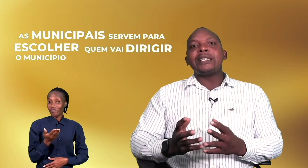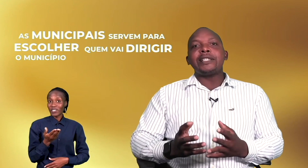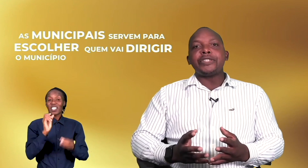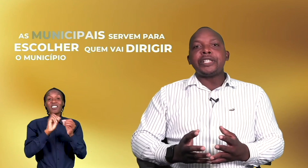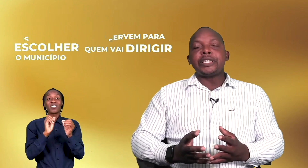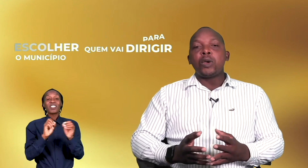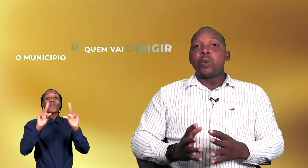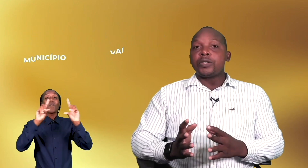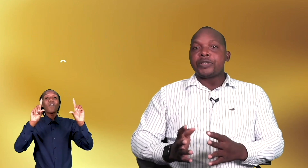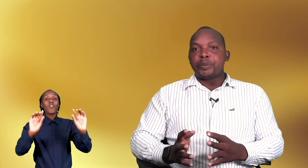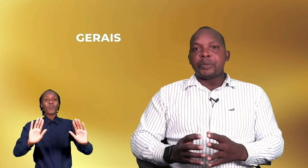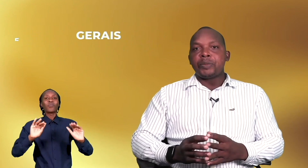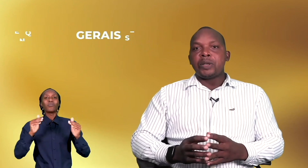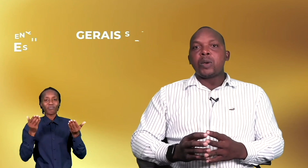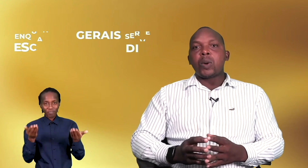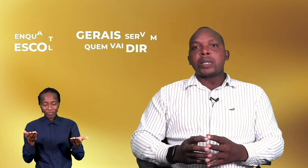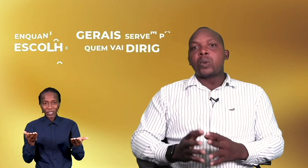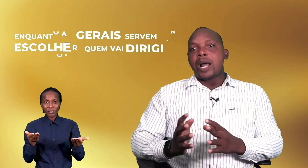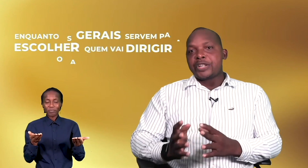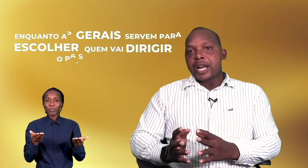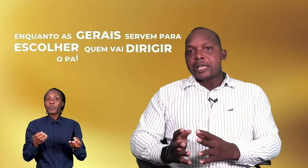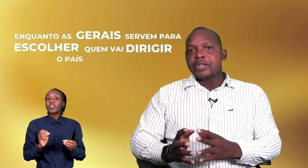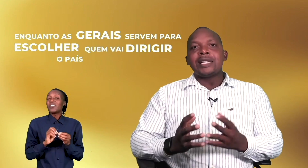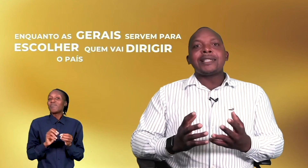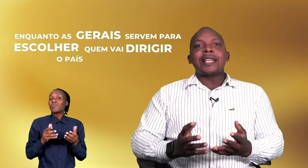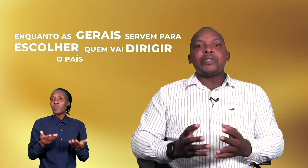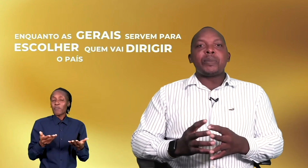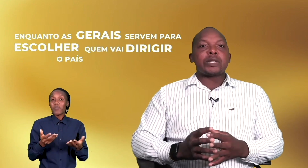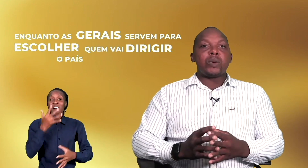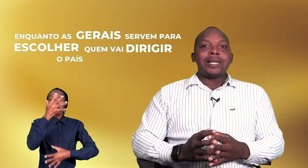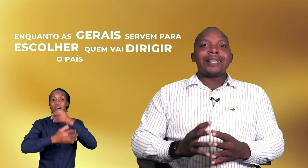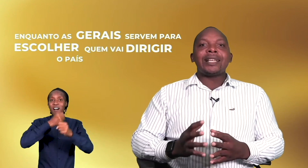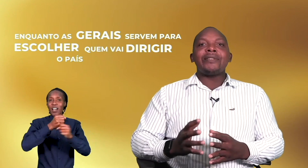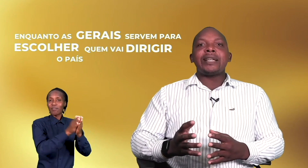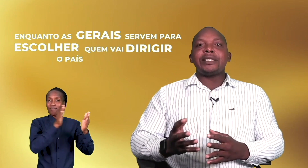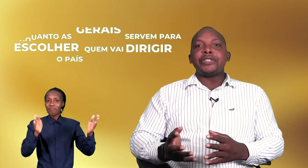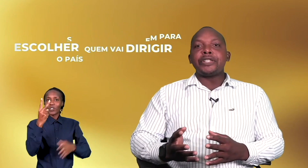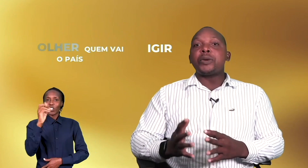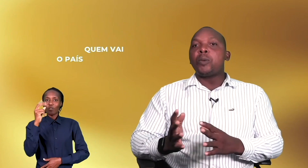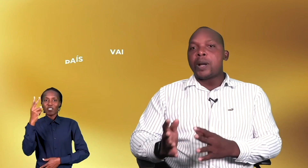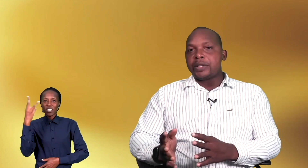dirigir o município, enquanto as gerais servem para escolher quem vai dirigir o país.